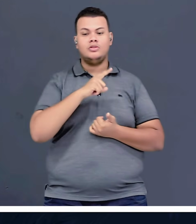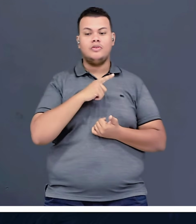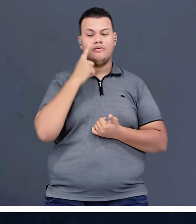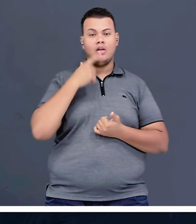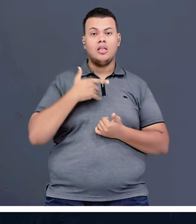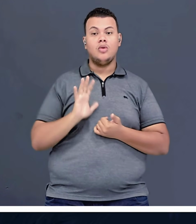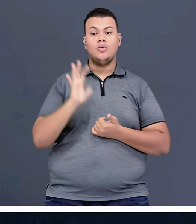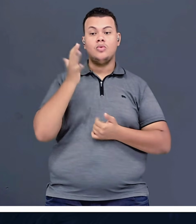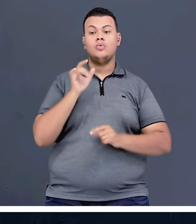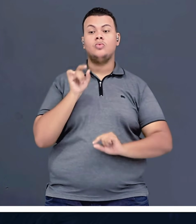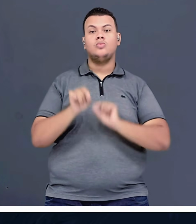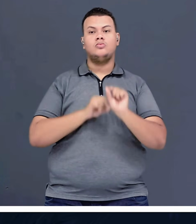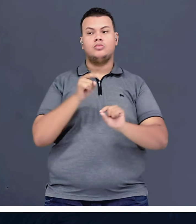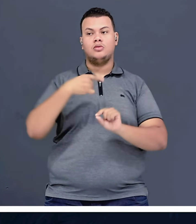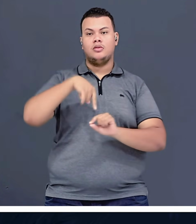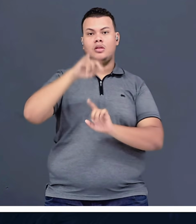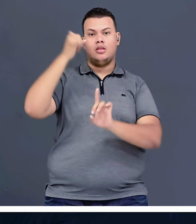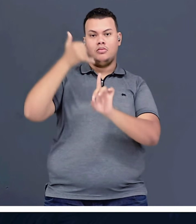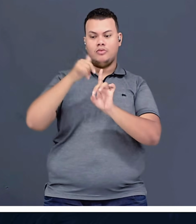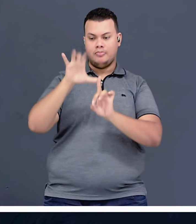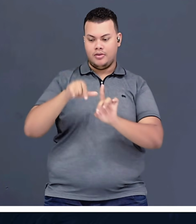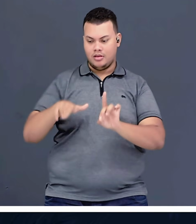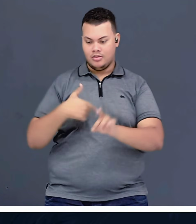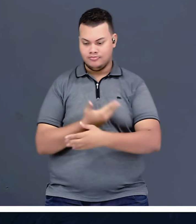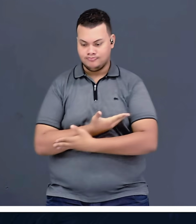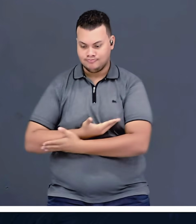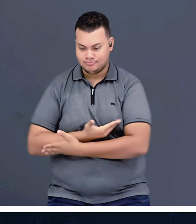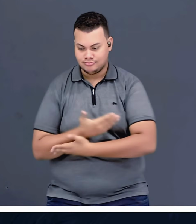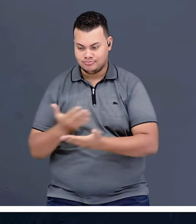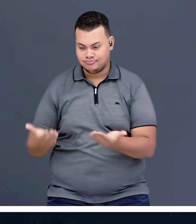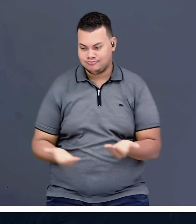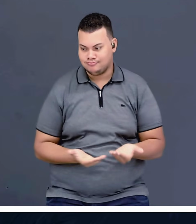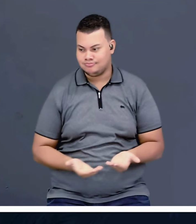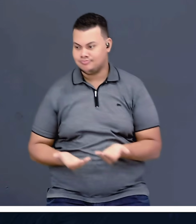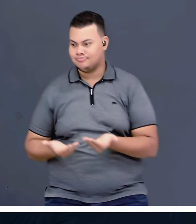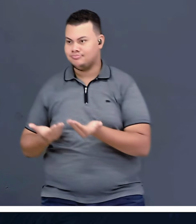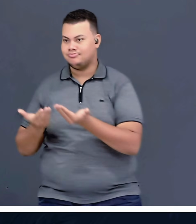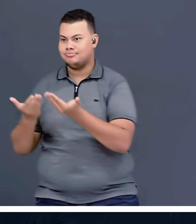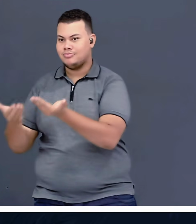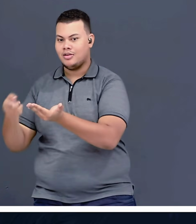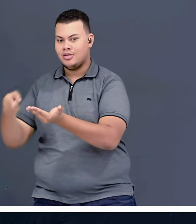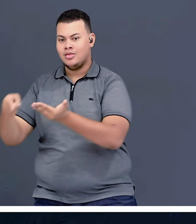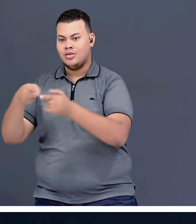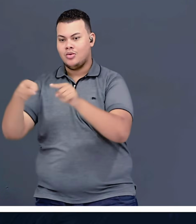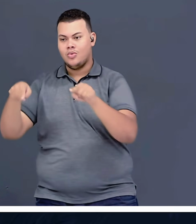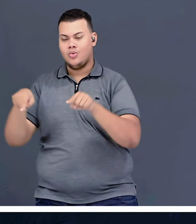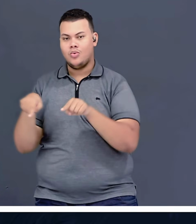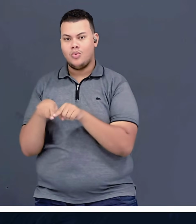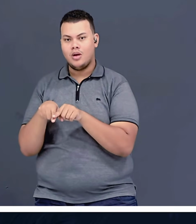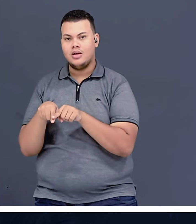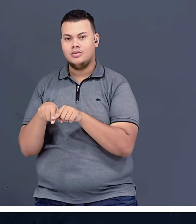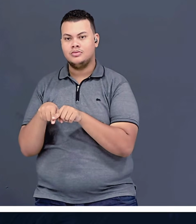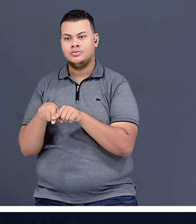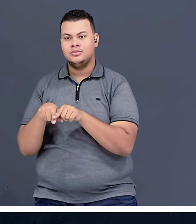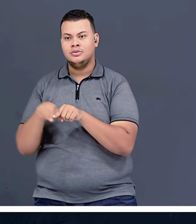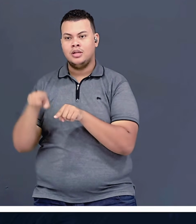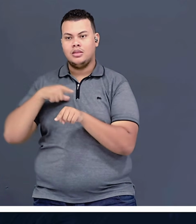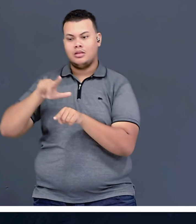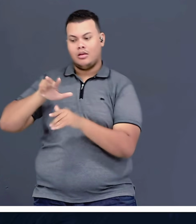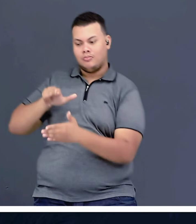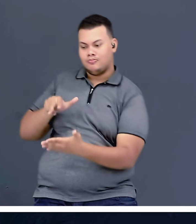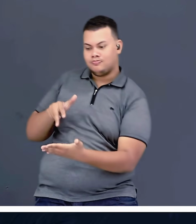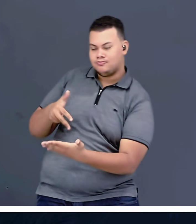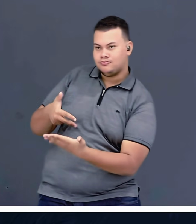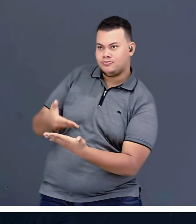recebi. O profeta pega o menino, a palavra diz que ele leva o menino para o quarto dele, deita o menino na